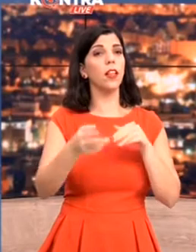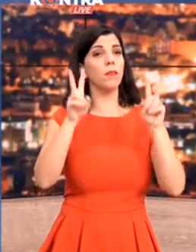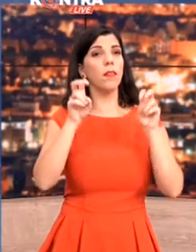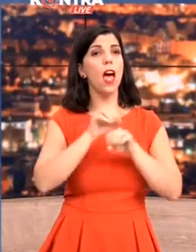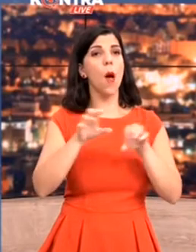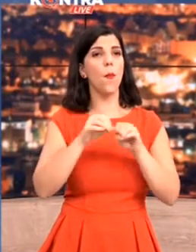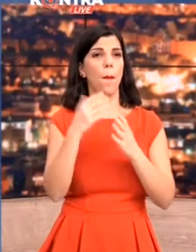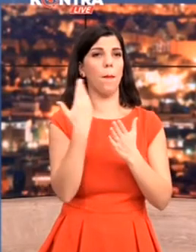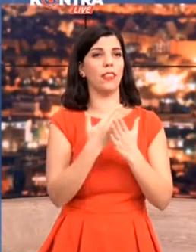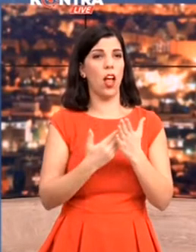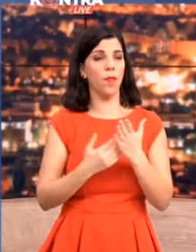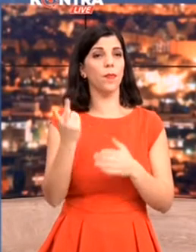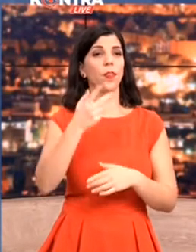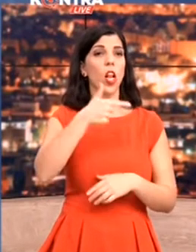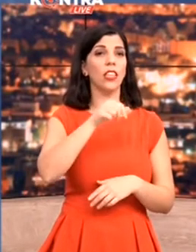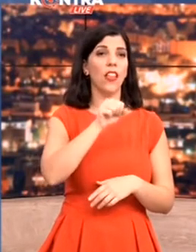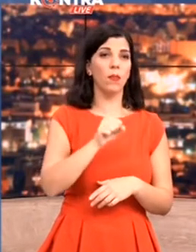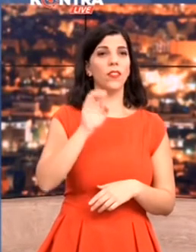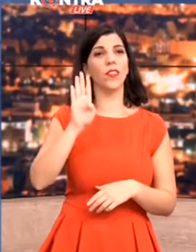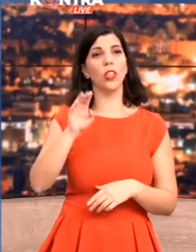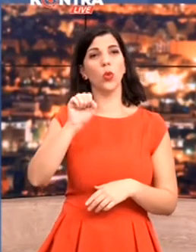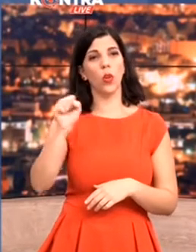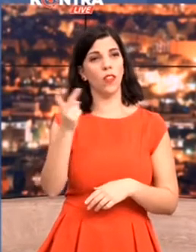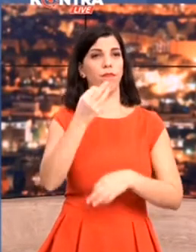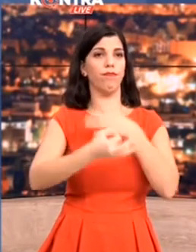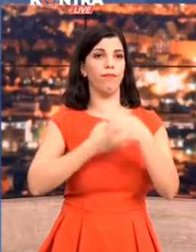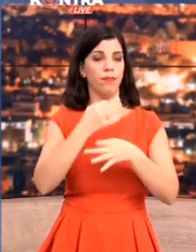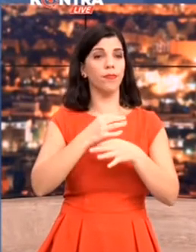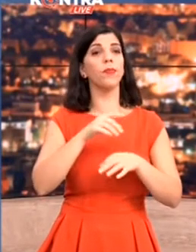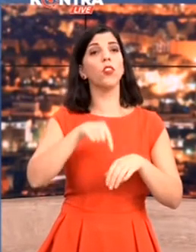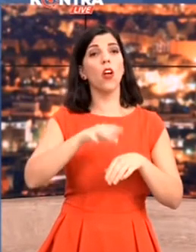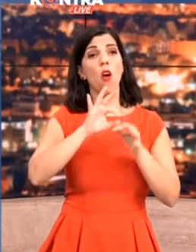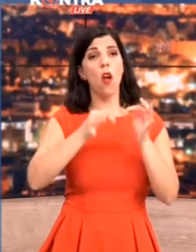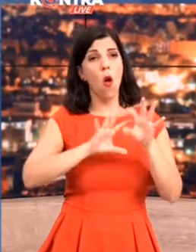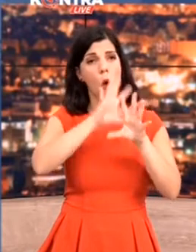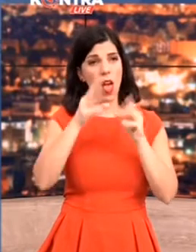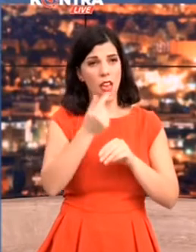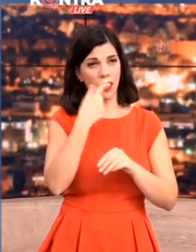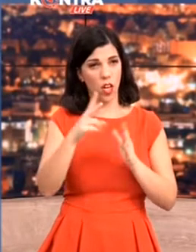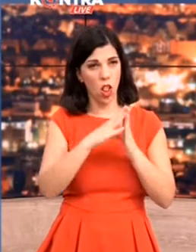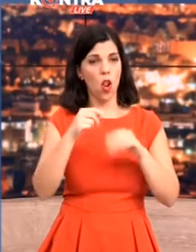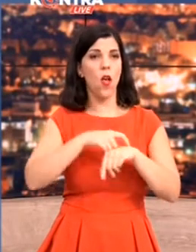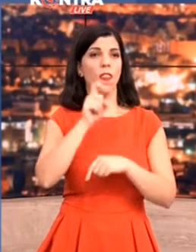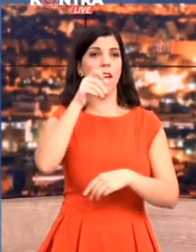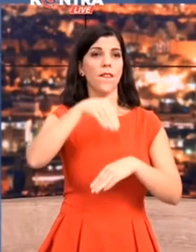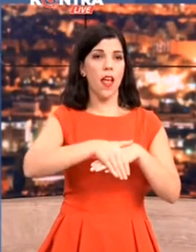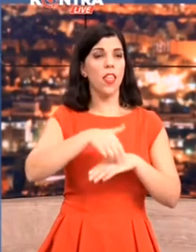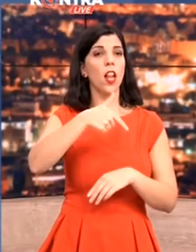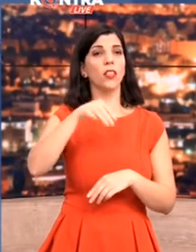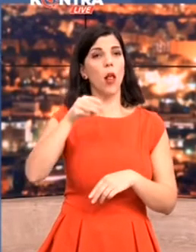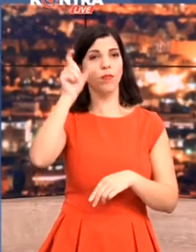νοηματικό δελτίο ειδήσεων του Κόντρα. Ακολουθεί εκπομπή επί του πιεστηρίου με τον Γιώργο Σιαδήμα και τον Βασίλη Σκουρή. Όλες οι εξελίξεις